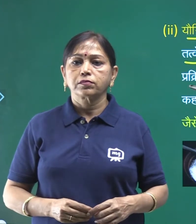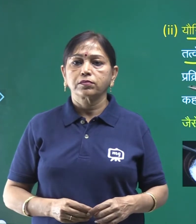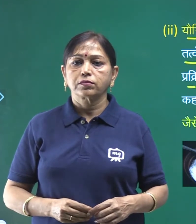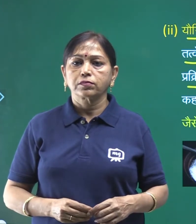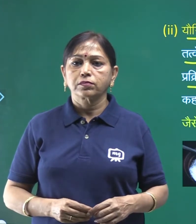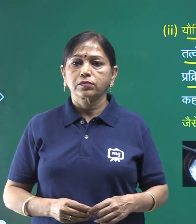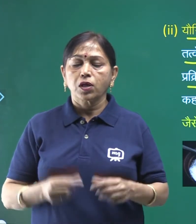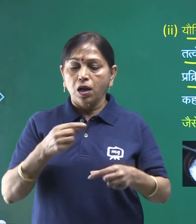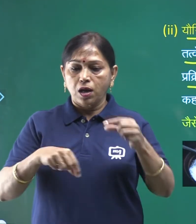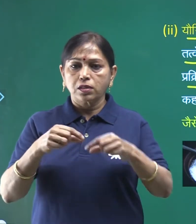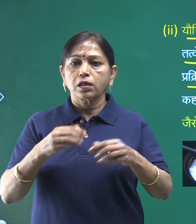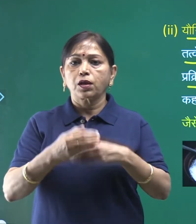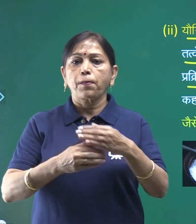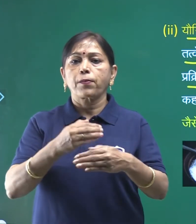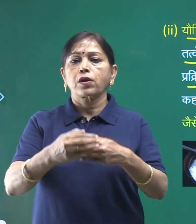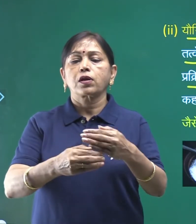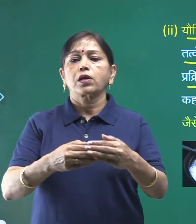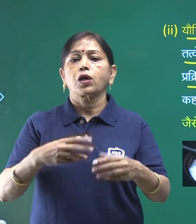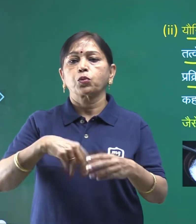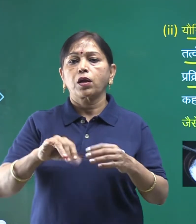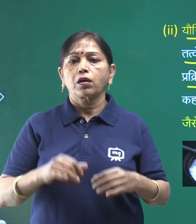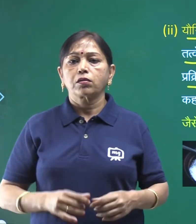रासायनिक प्रक्रिया द्वारा